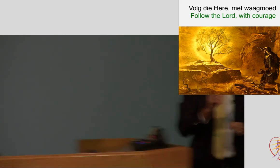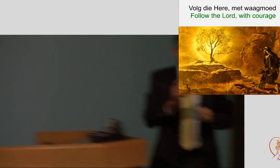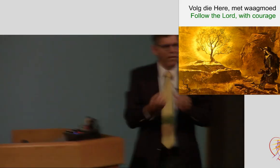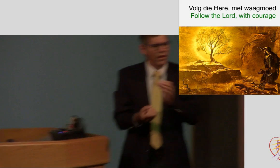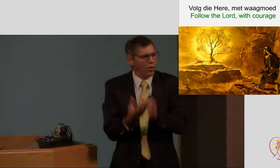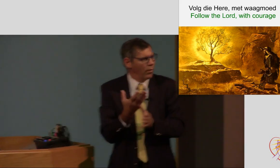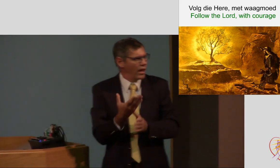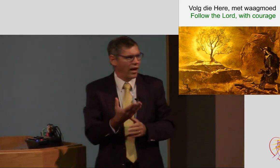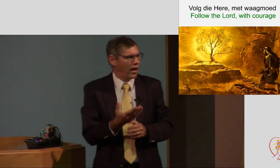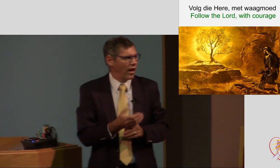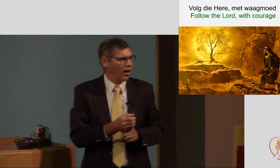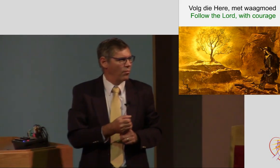Wat gebeur?